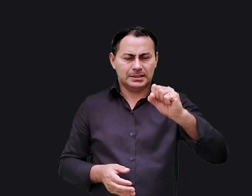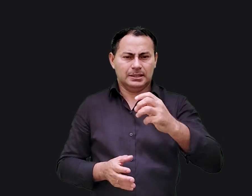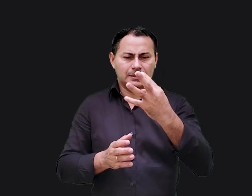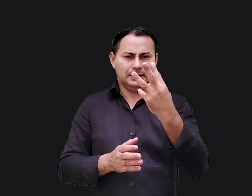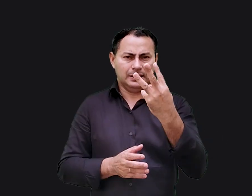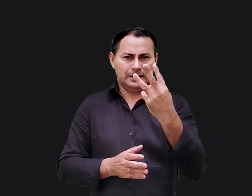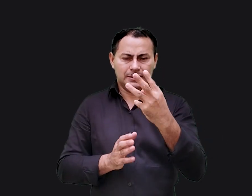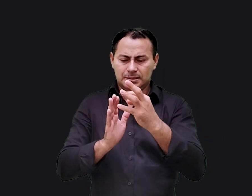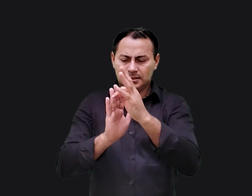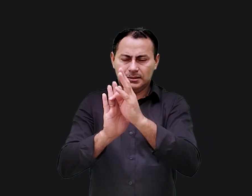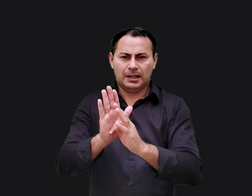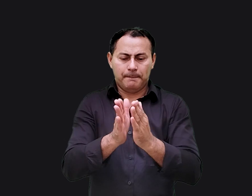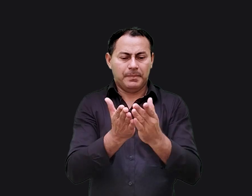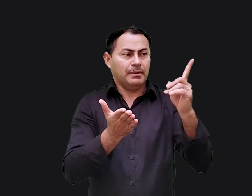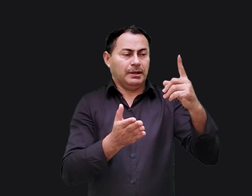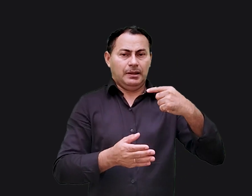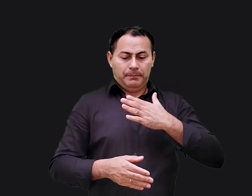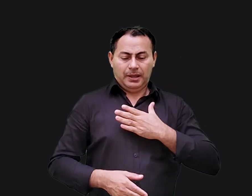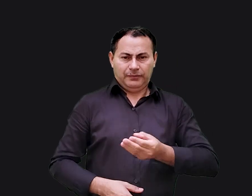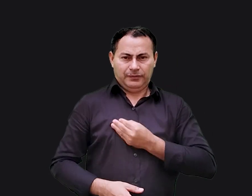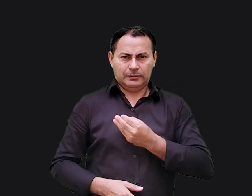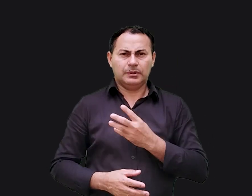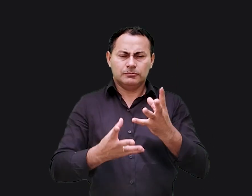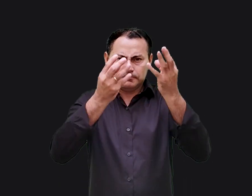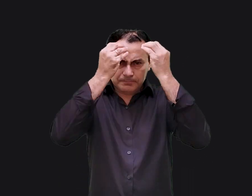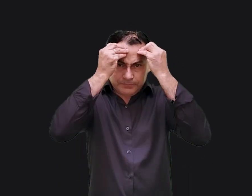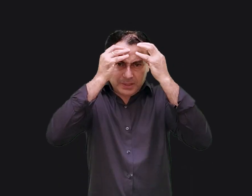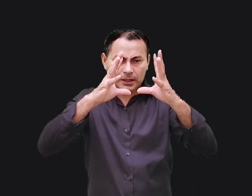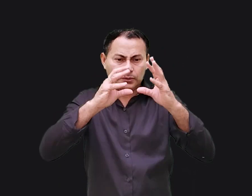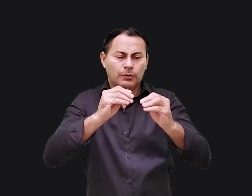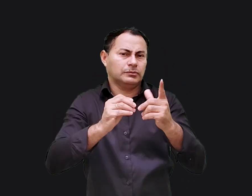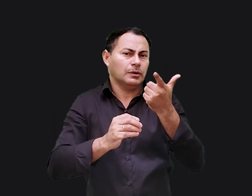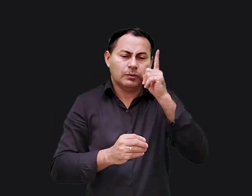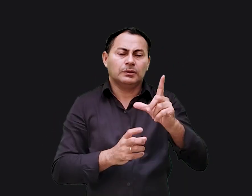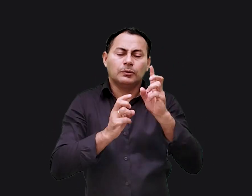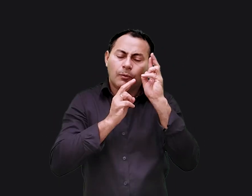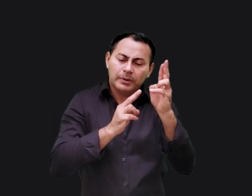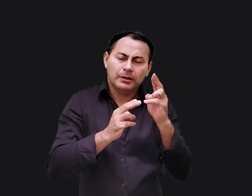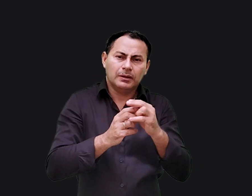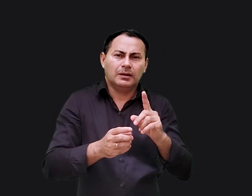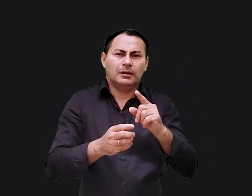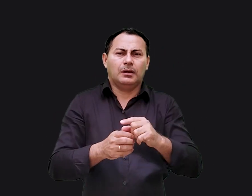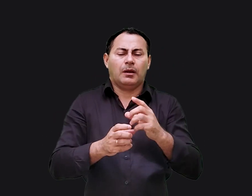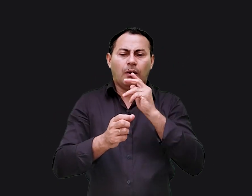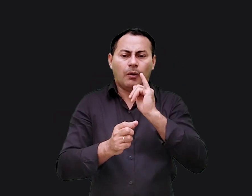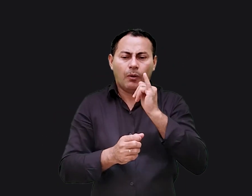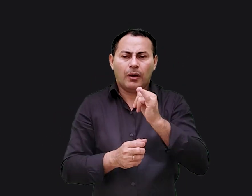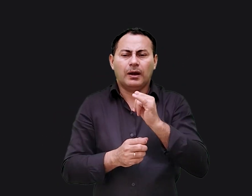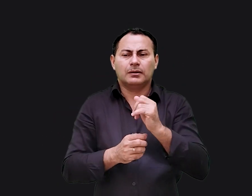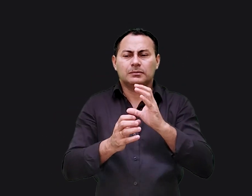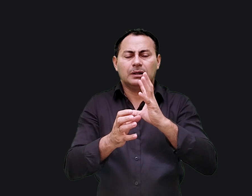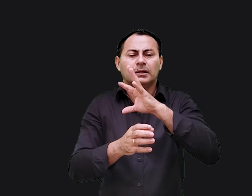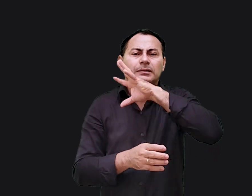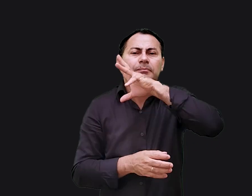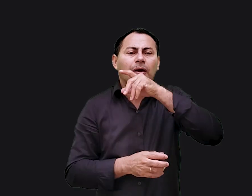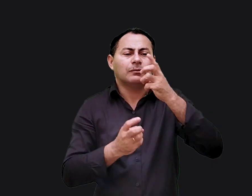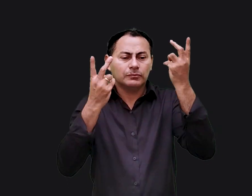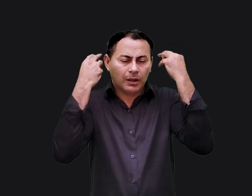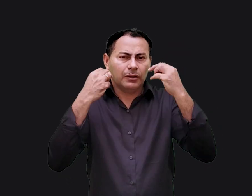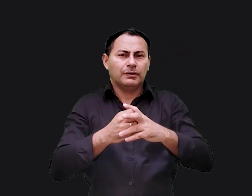da Bíblia guiam a minha vida. Eu já os decorei e à noite, quando não consigo dormir, ao invés de contar carneirinhos, eu fico